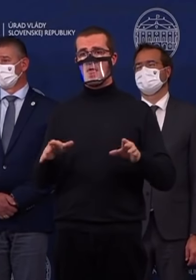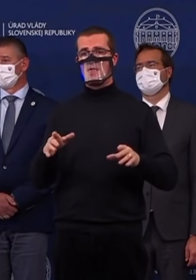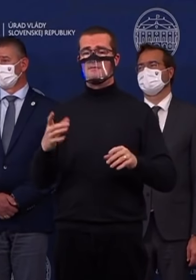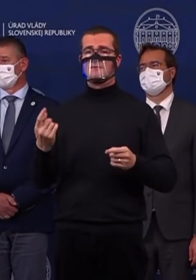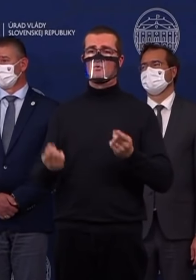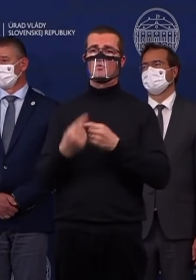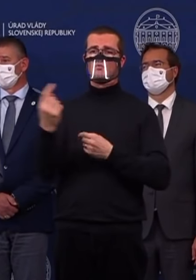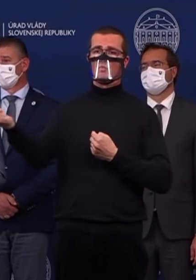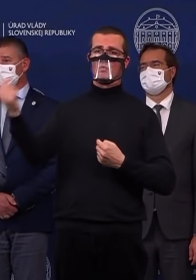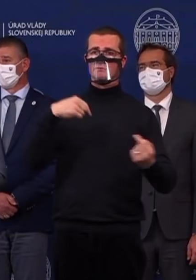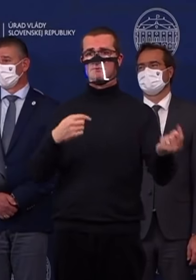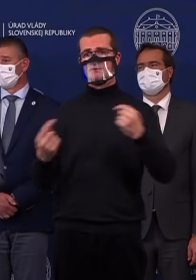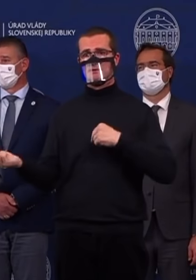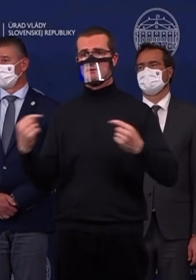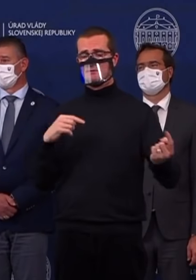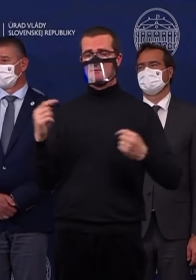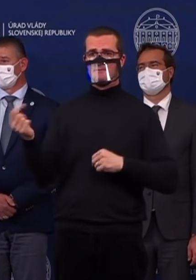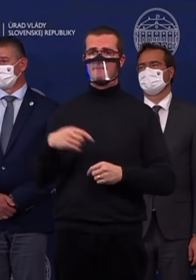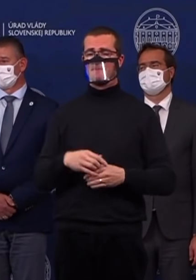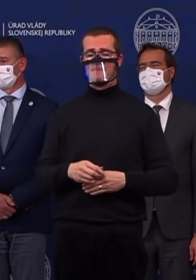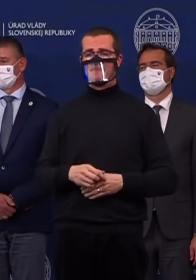cezpolní boli... Oni si to možno v tej dedine tak nejako povedia.